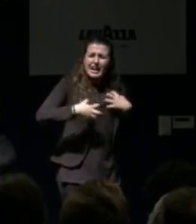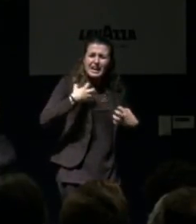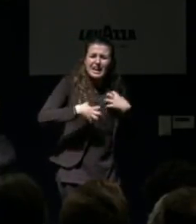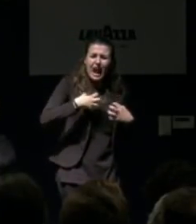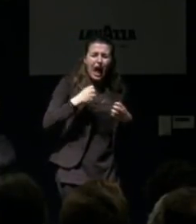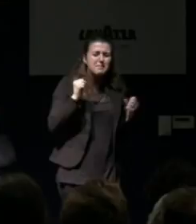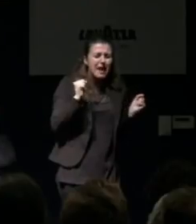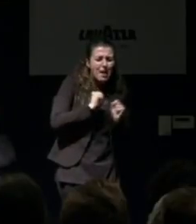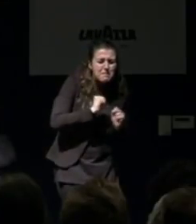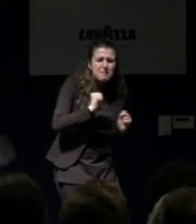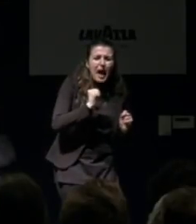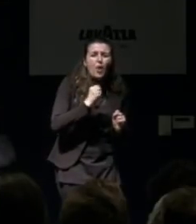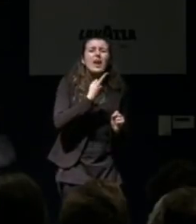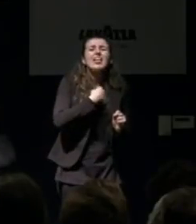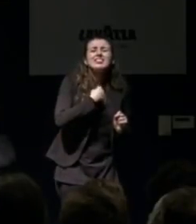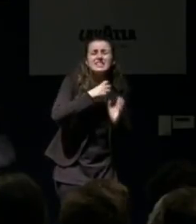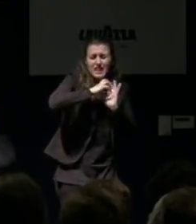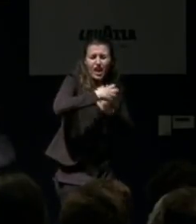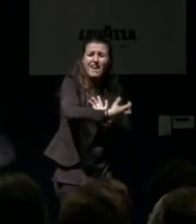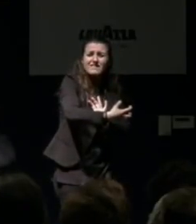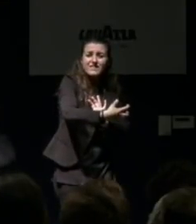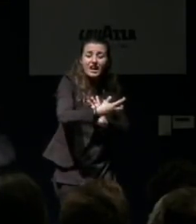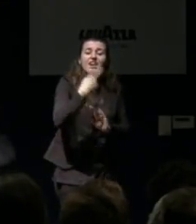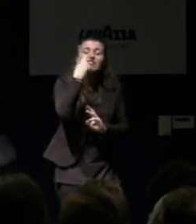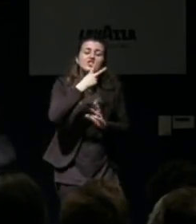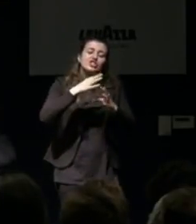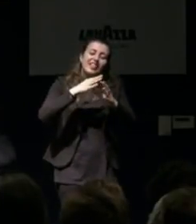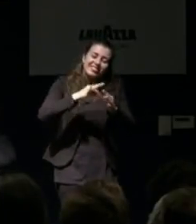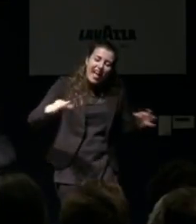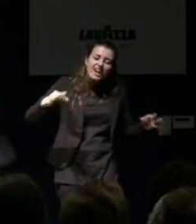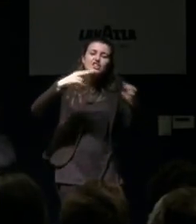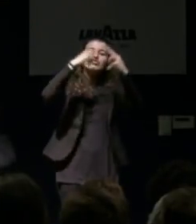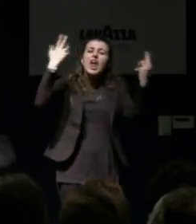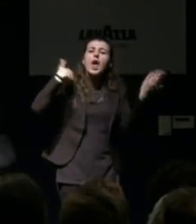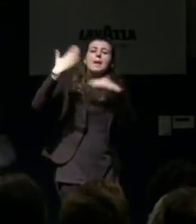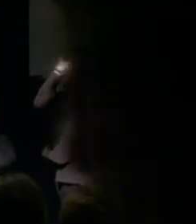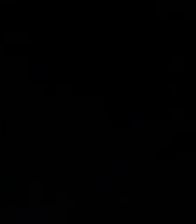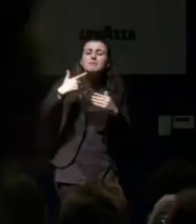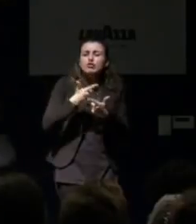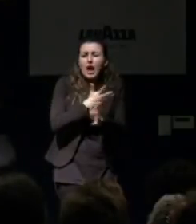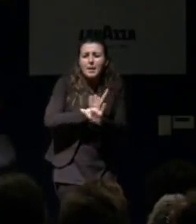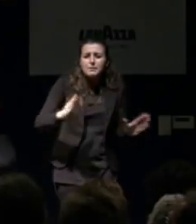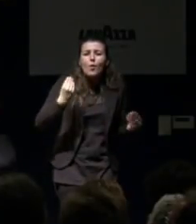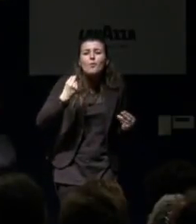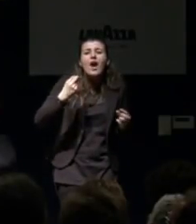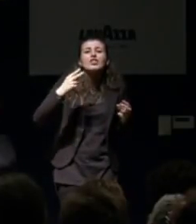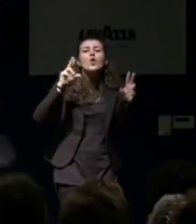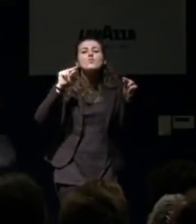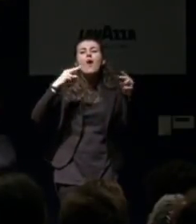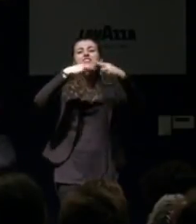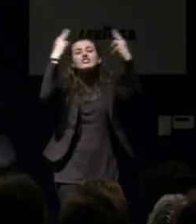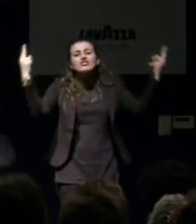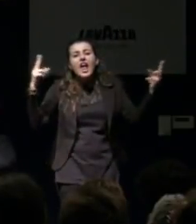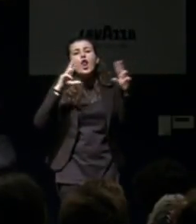paura di mesi ricordi e furore la terra e il cielo di prima non ci sono più laddove un nuovo cell e una nuova terra si stagliano